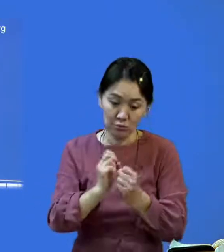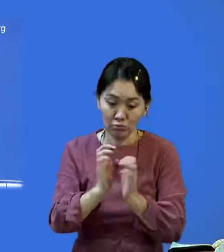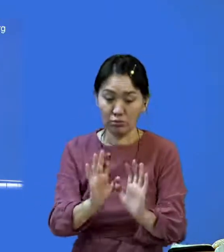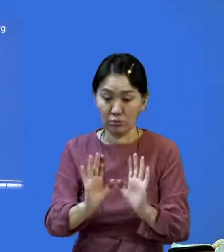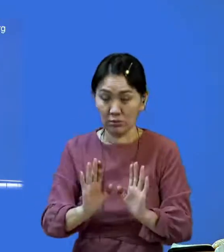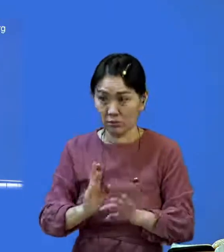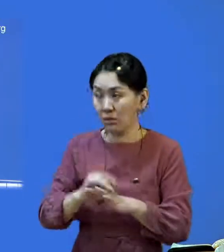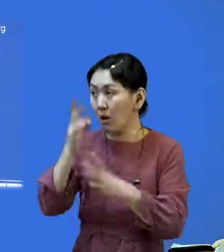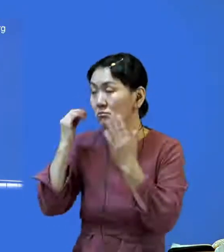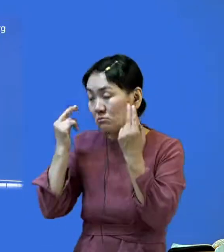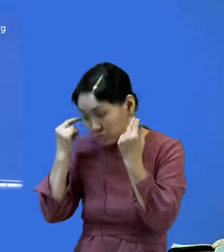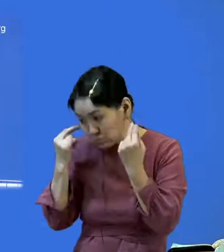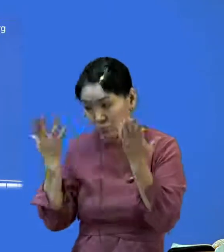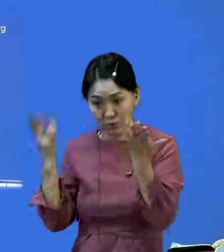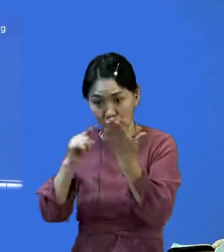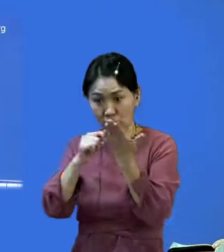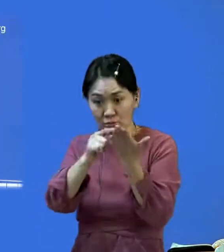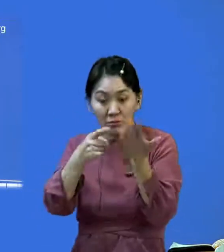Эцэг ихтэй дуулууртай бай.